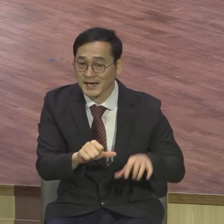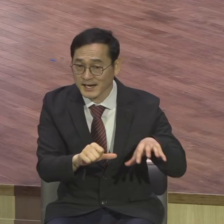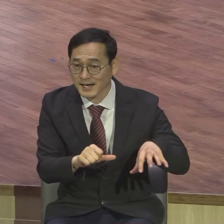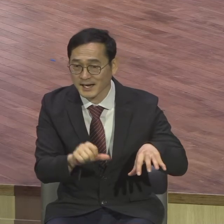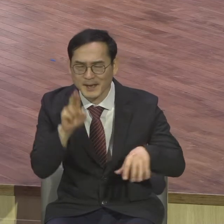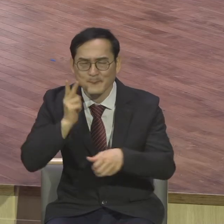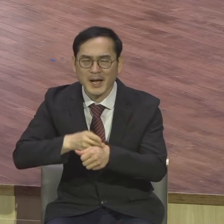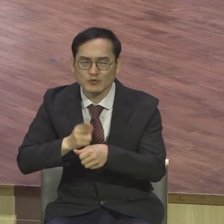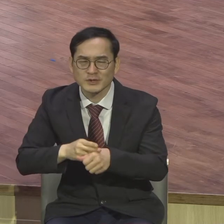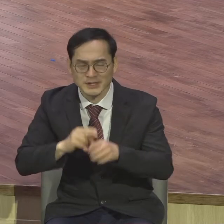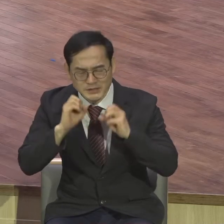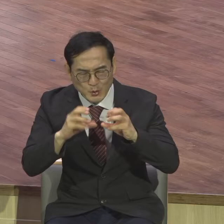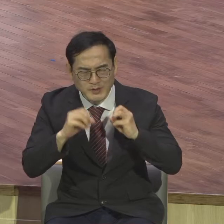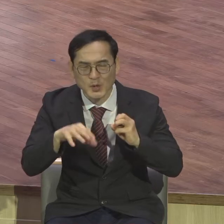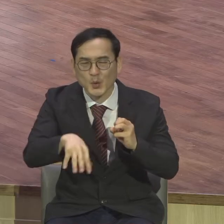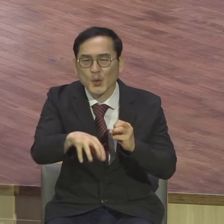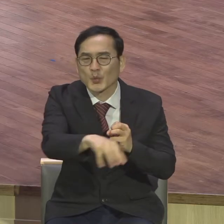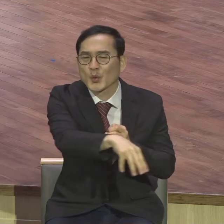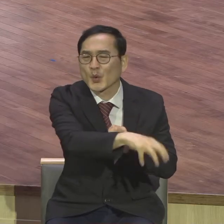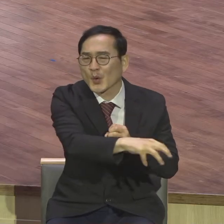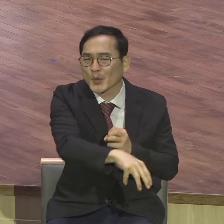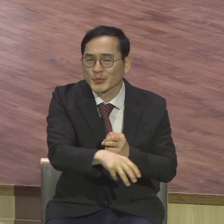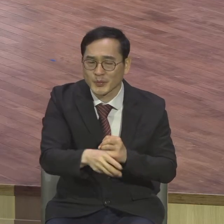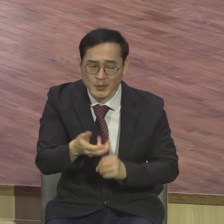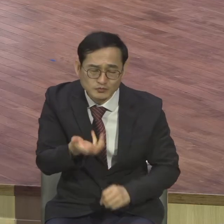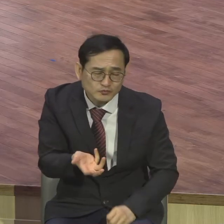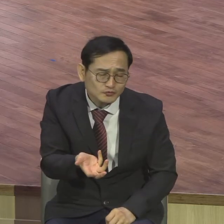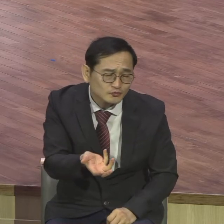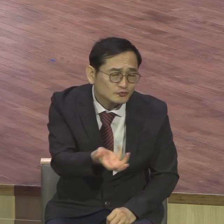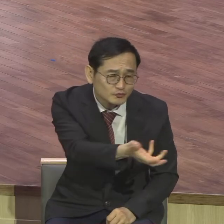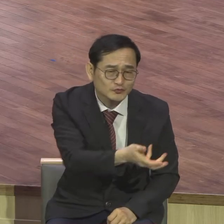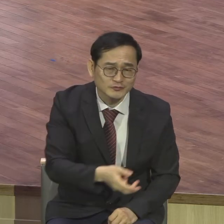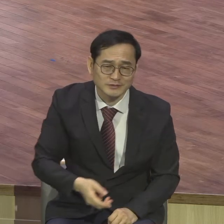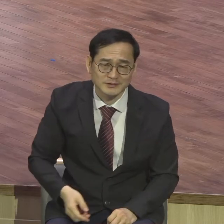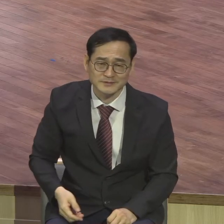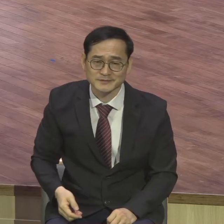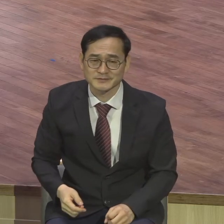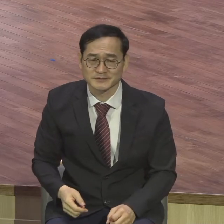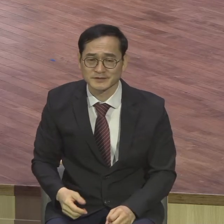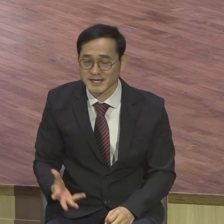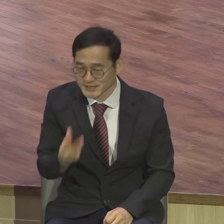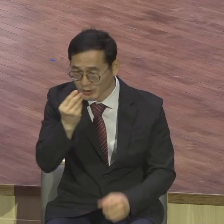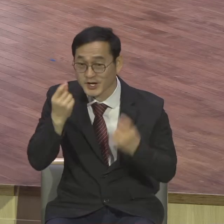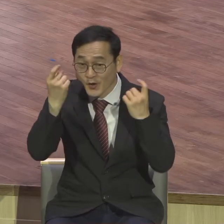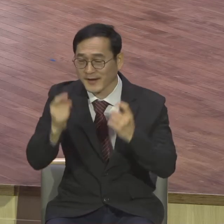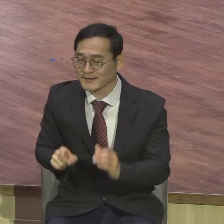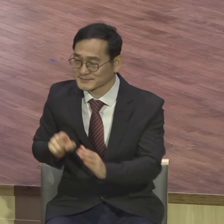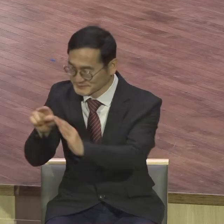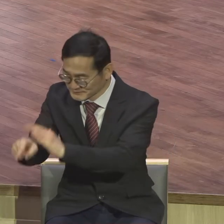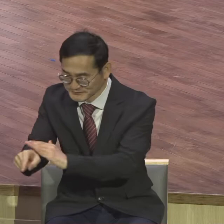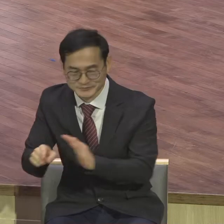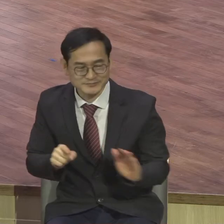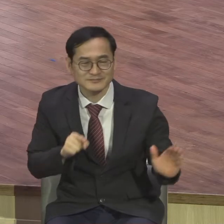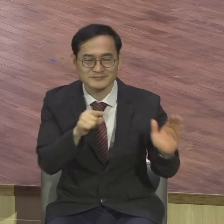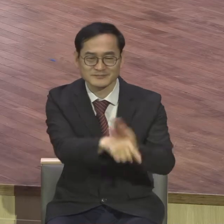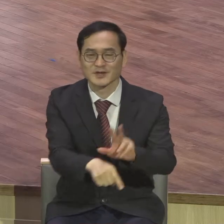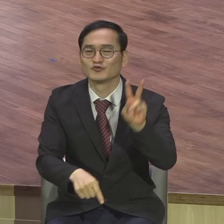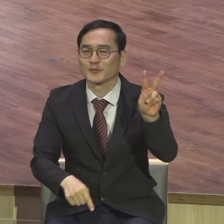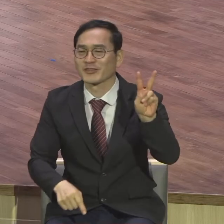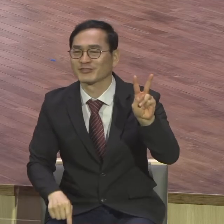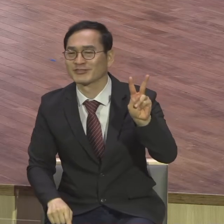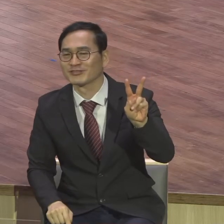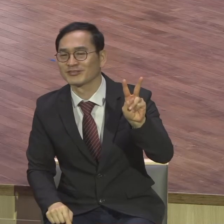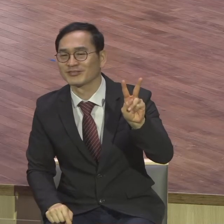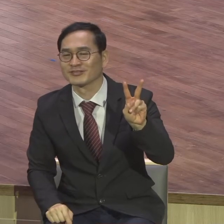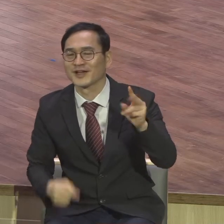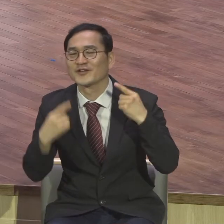바울이 선교했던 날 쫙 그 코스를 그 사도행전 따라서 그렇게 갈 수가 가서 볼 수가 있는데 이제 그 날이 올